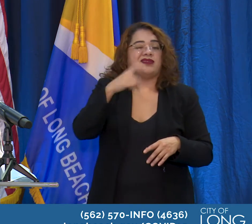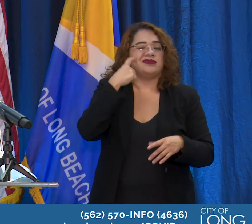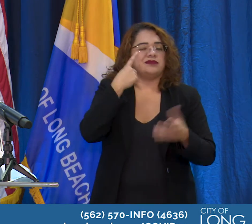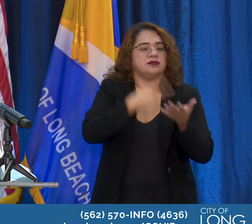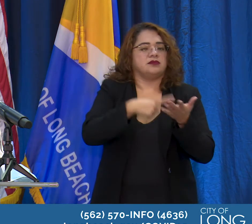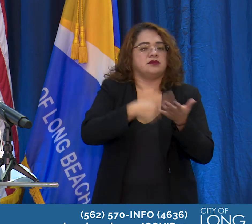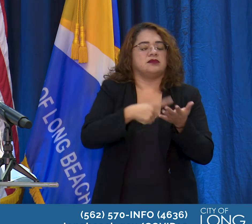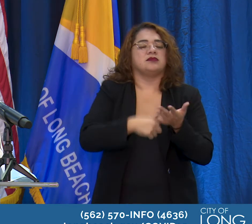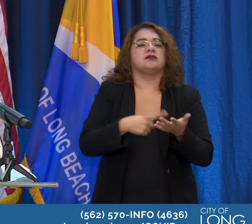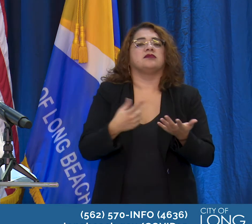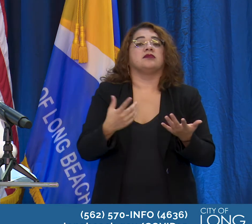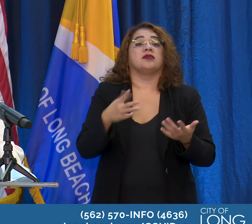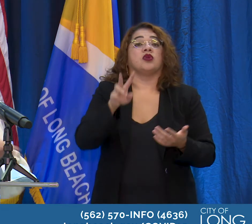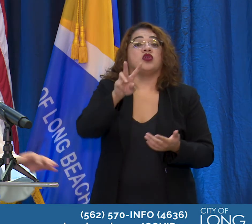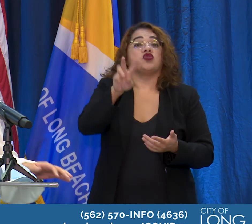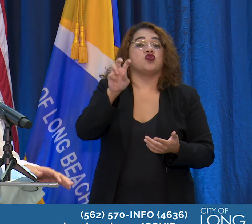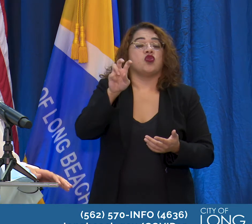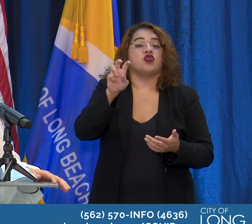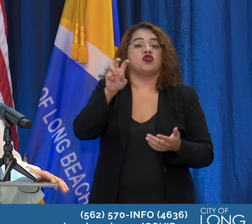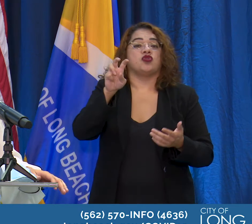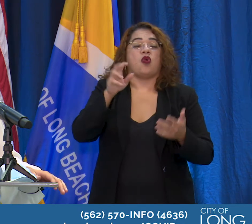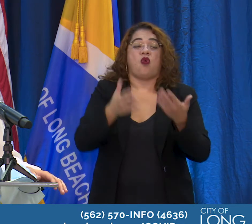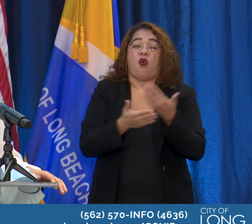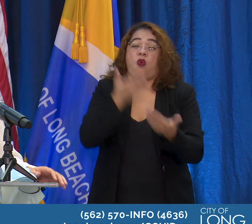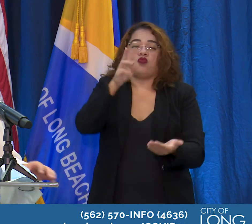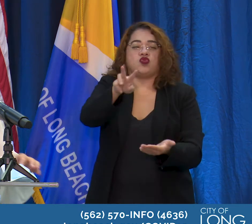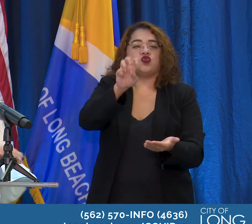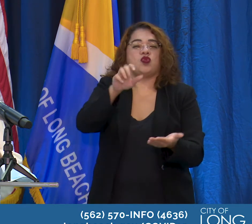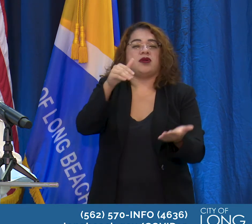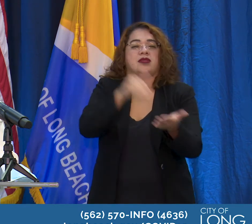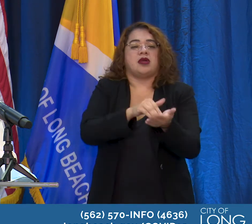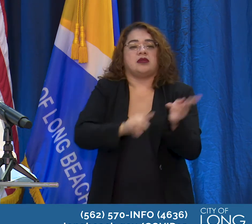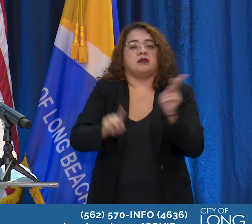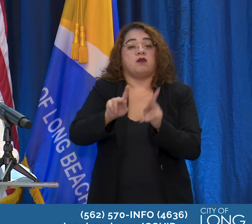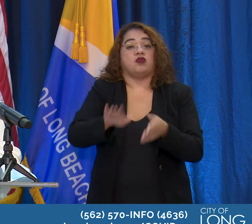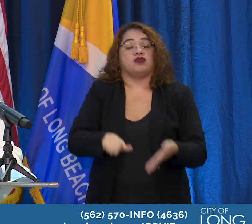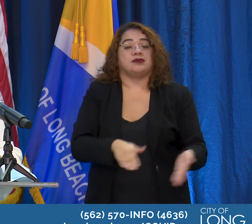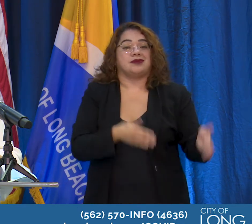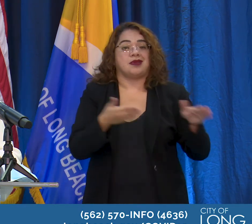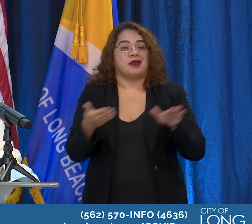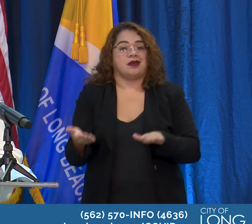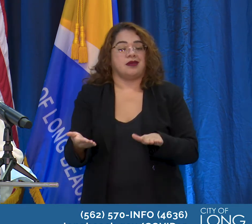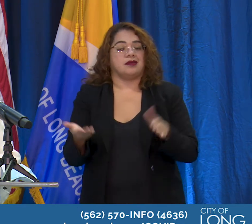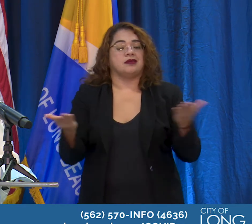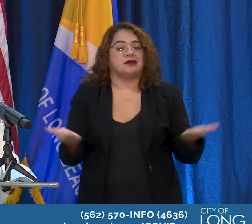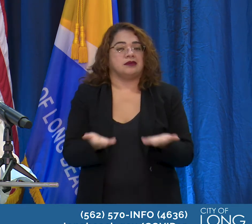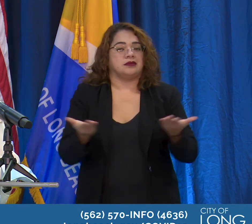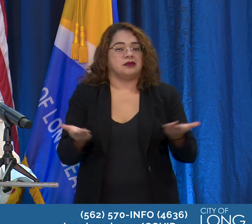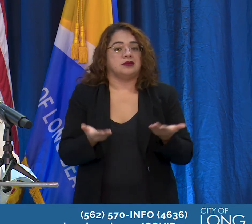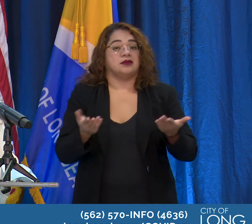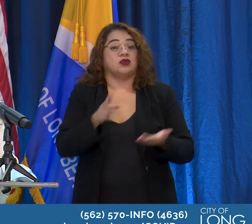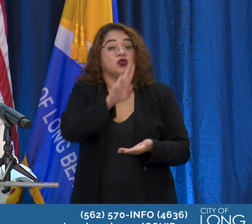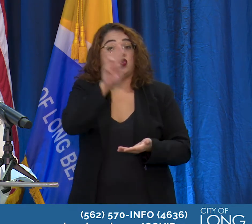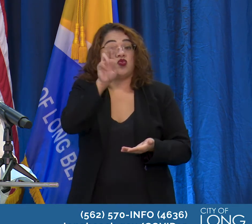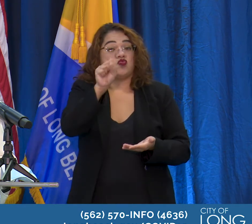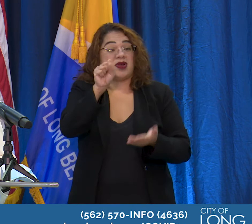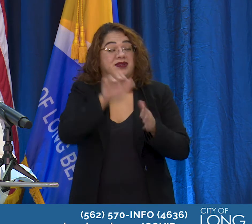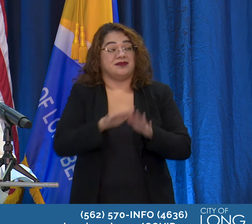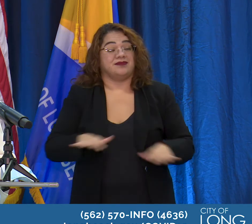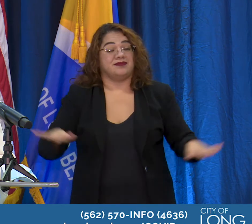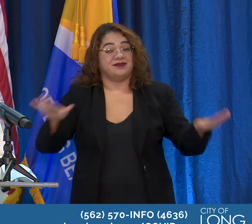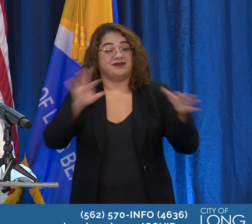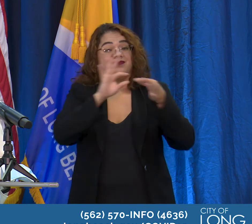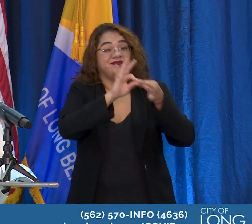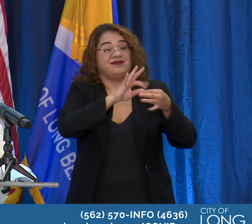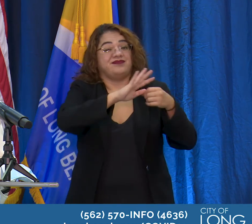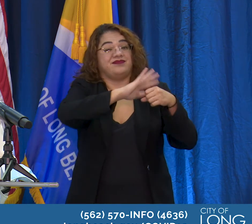es casi de 200,000 personas a la fecha. El condado de Los Ángeles,